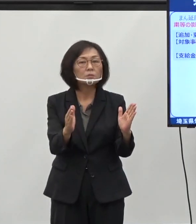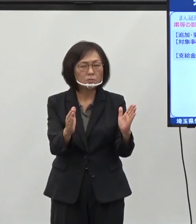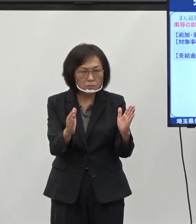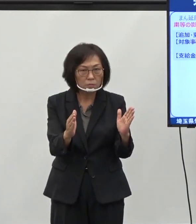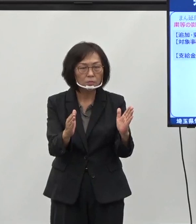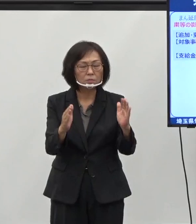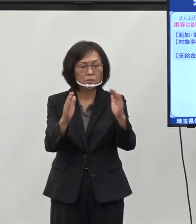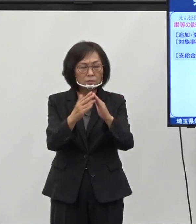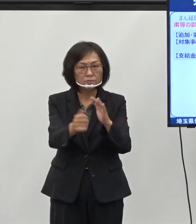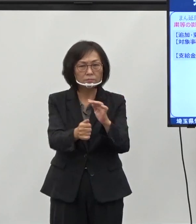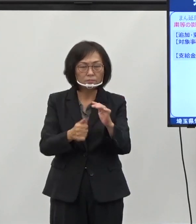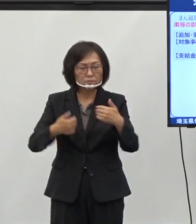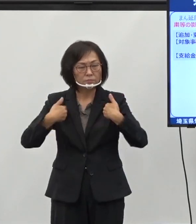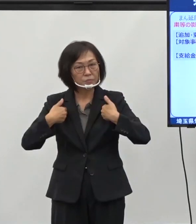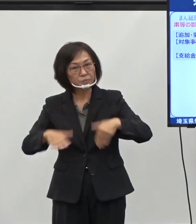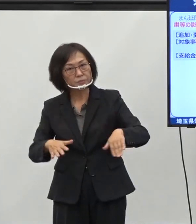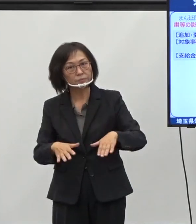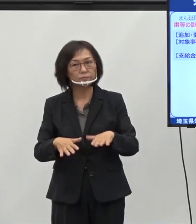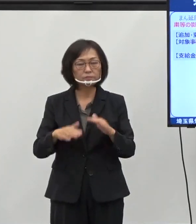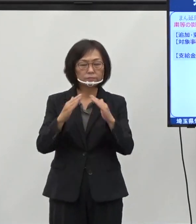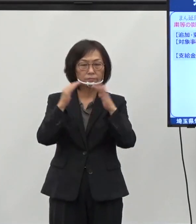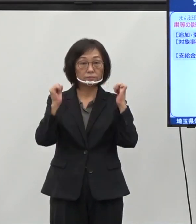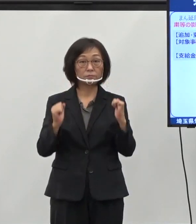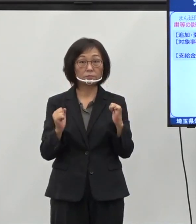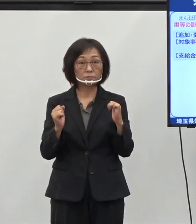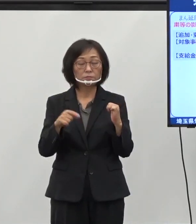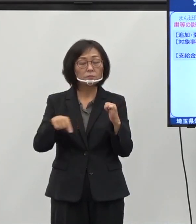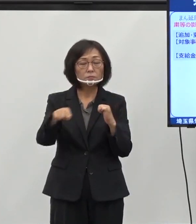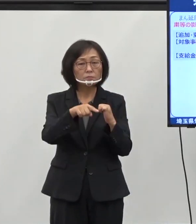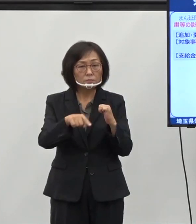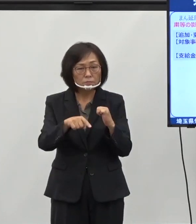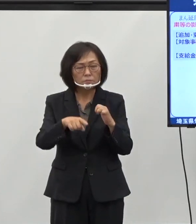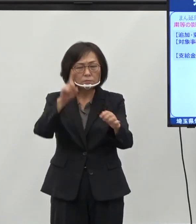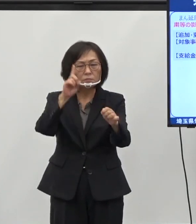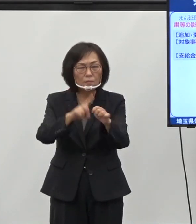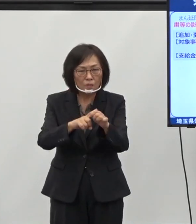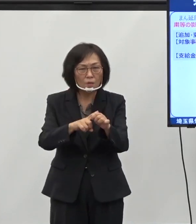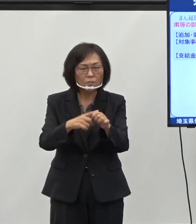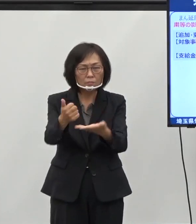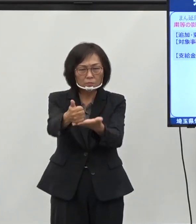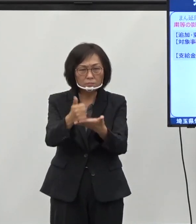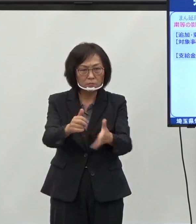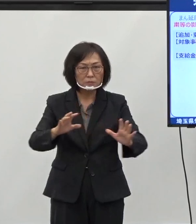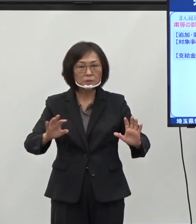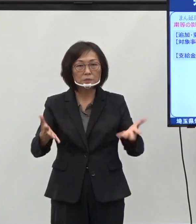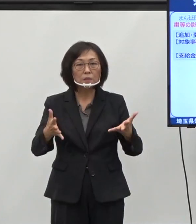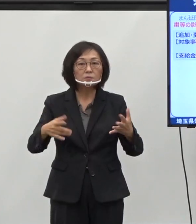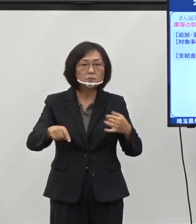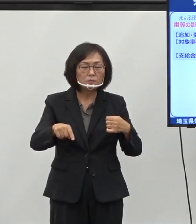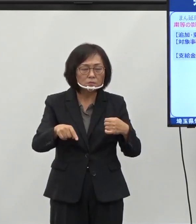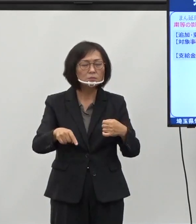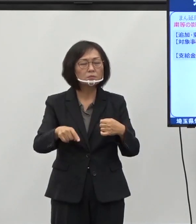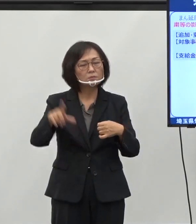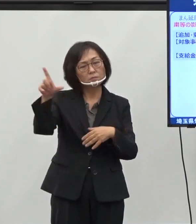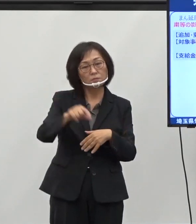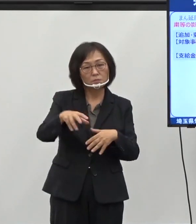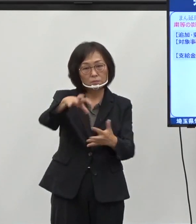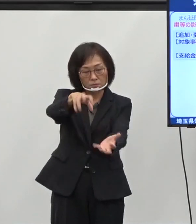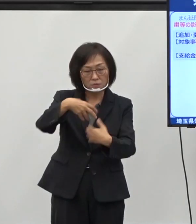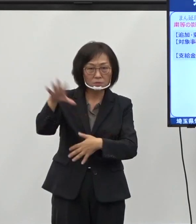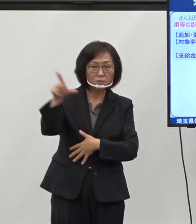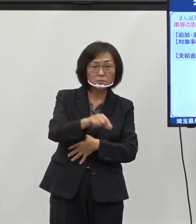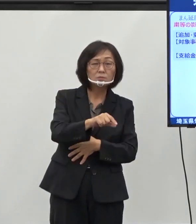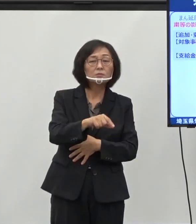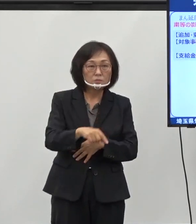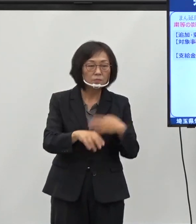不急の外出自粛等の影響を受けた県内の事業者に対して、本年4月から6月に